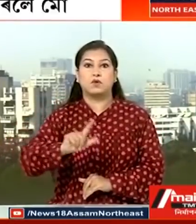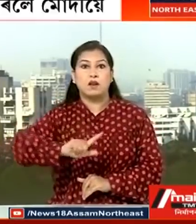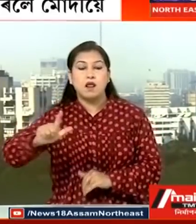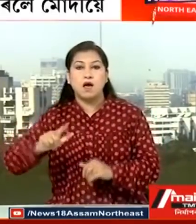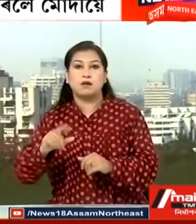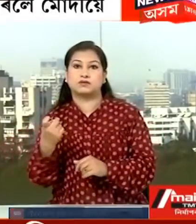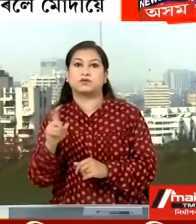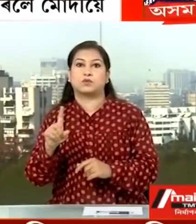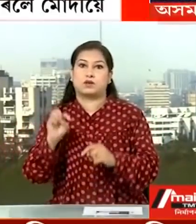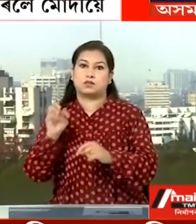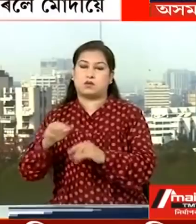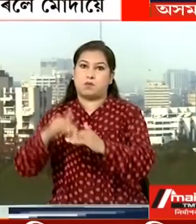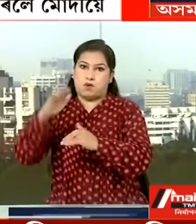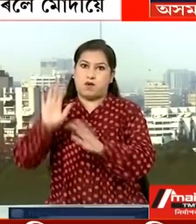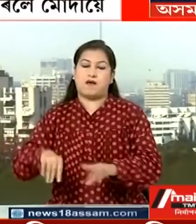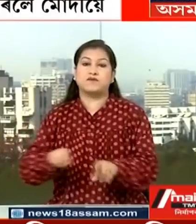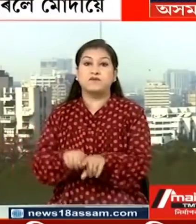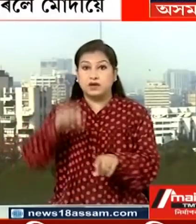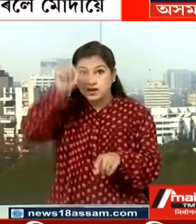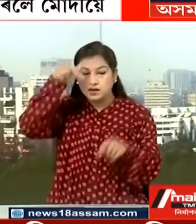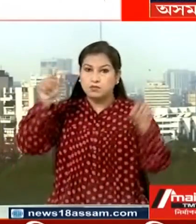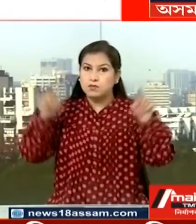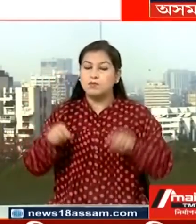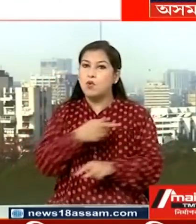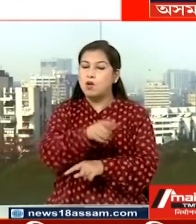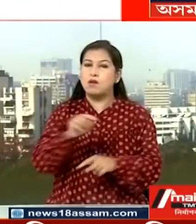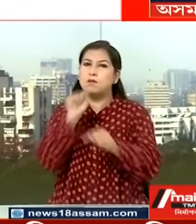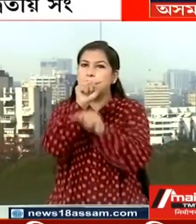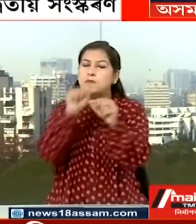ऊपर हो गई है। देश में कोरोना से रिकवरी दर सुधरकर